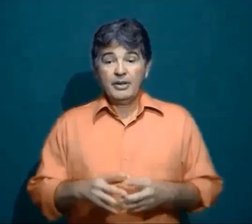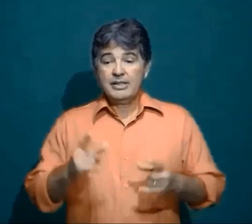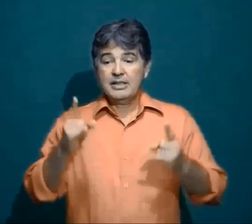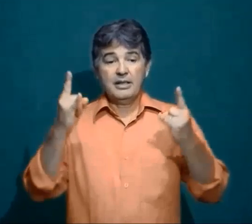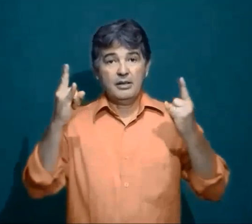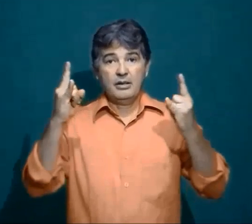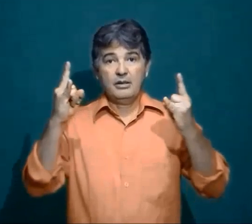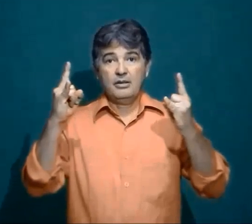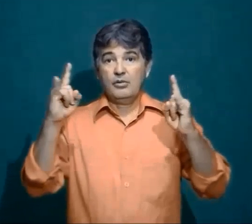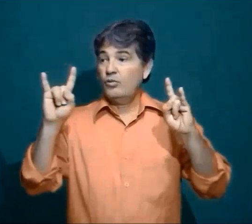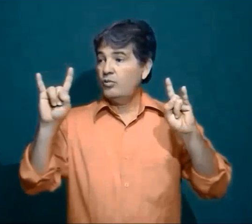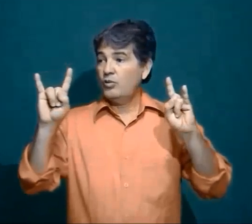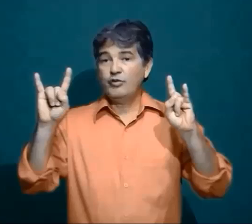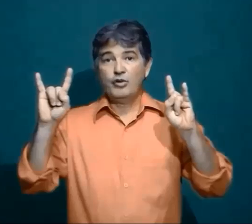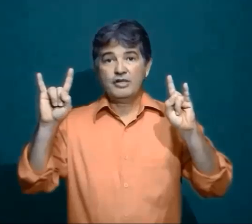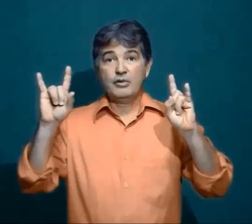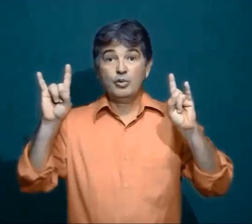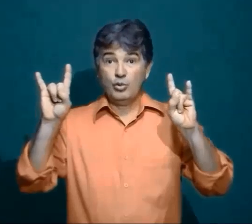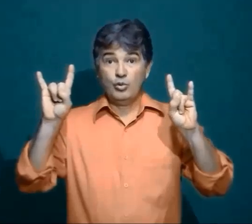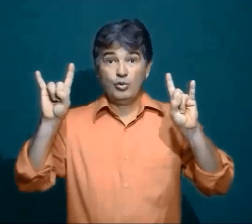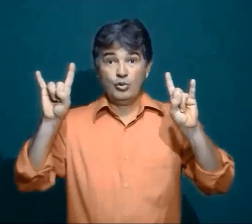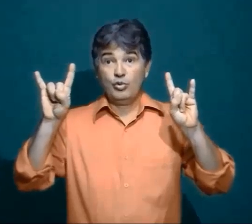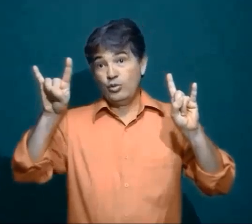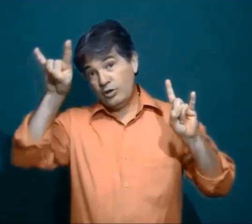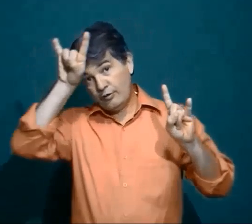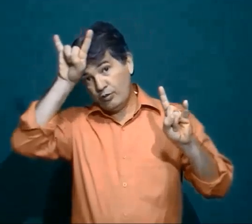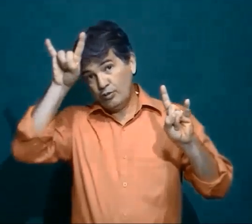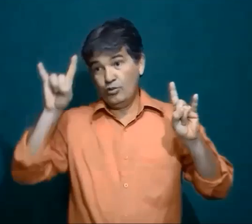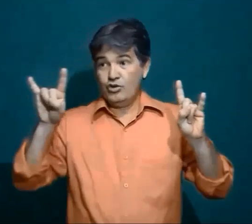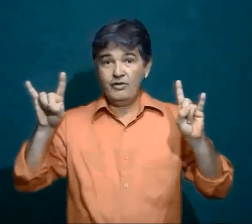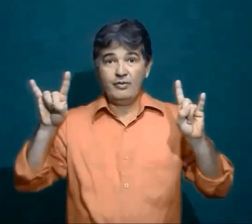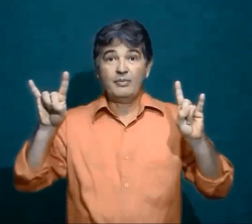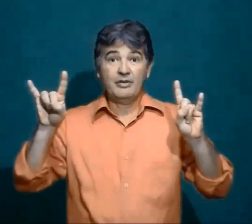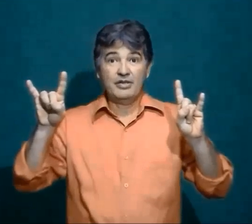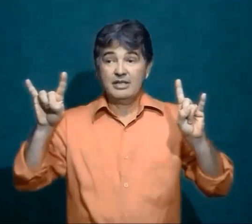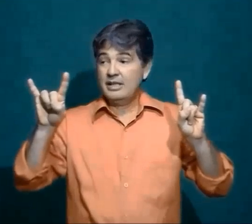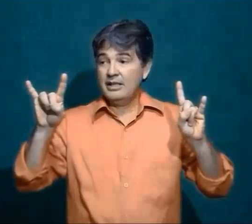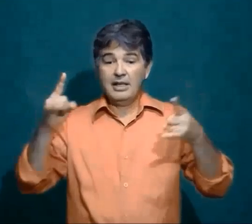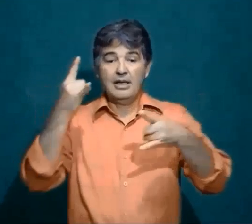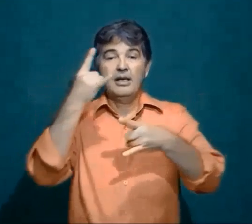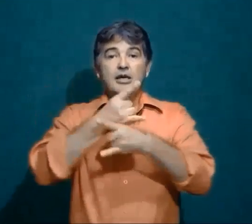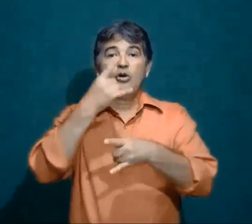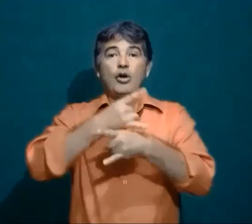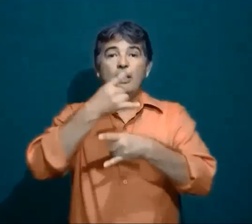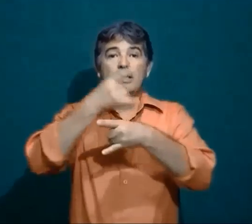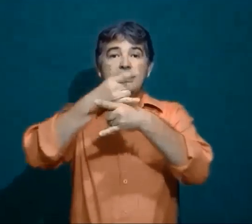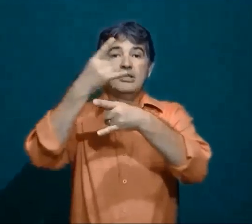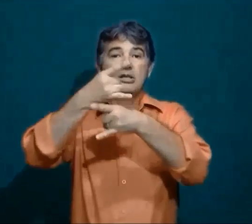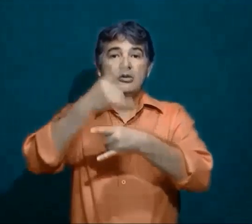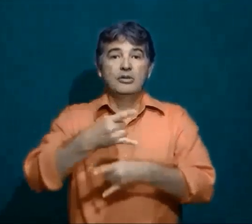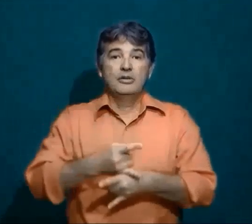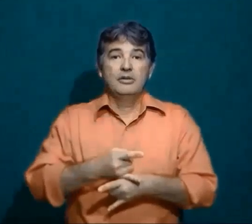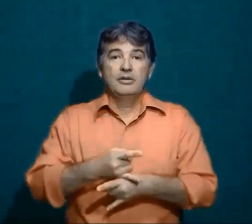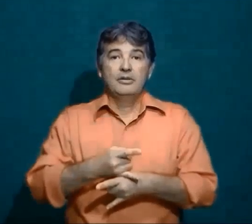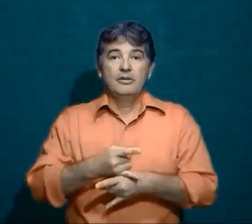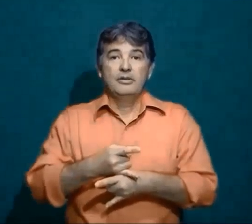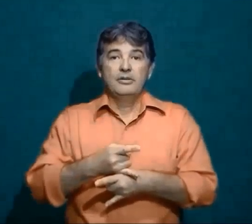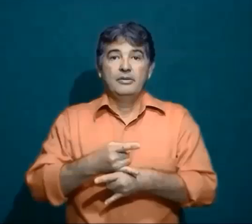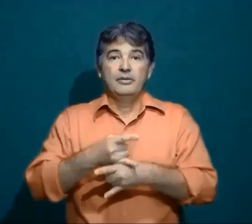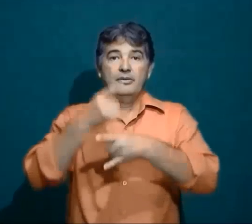pode ser uma configuração do chifrudo, do chifre, para poder vocês entenderem, e coloca nesse sentido.